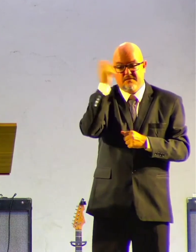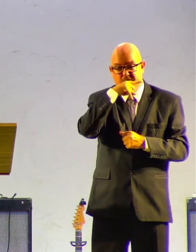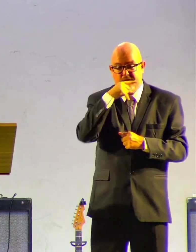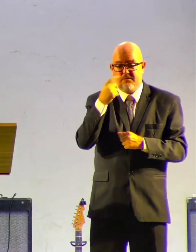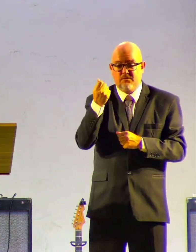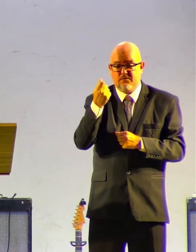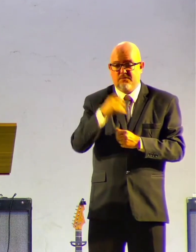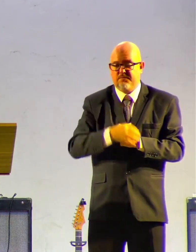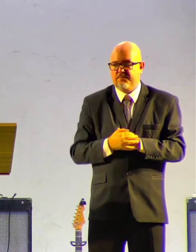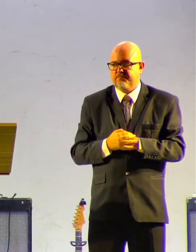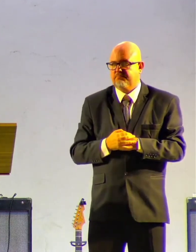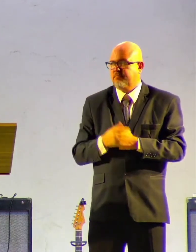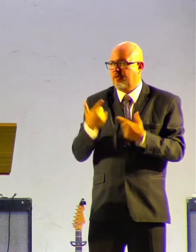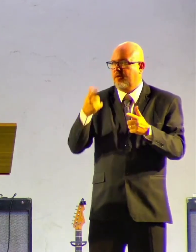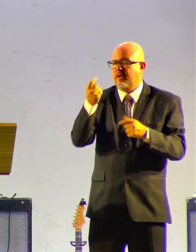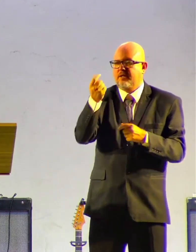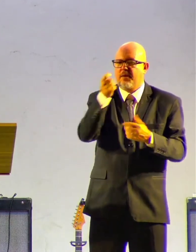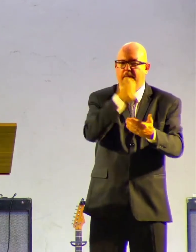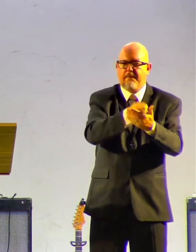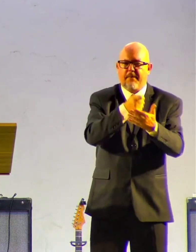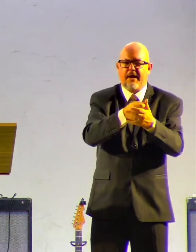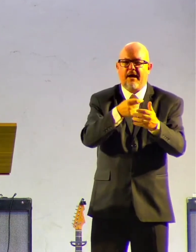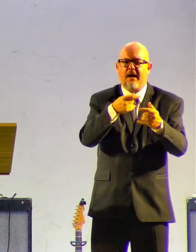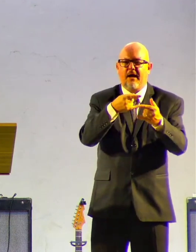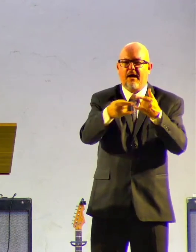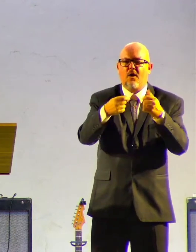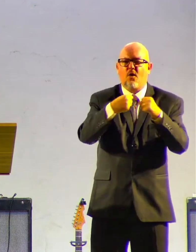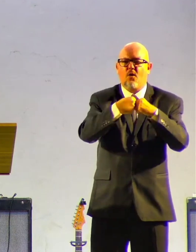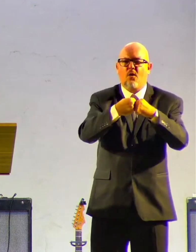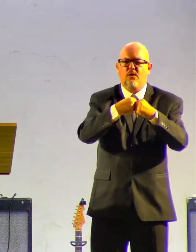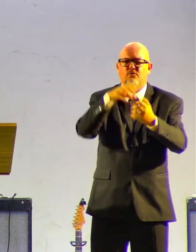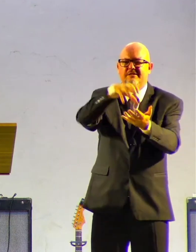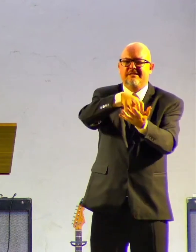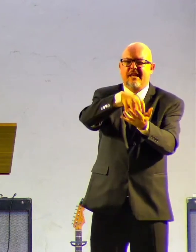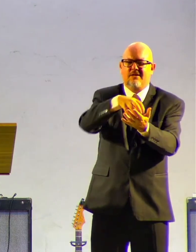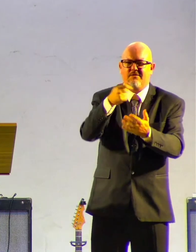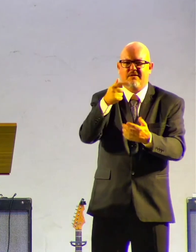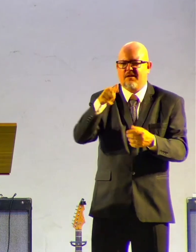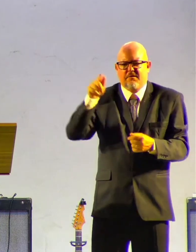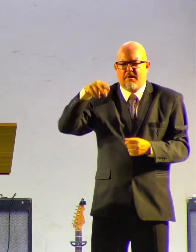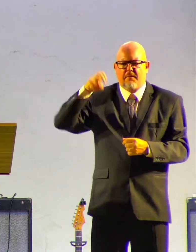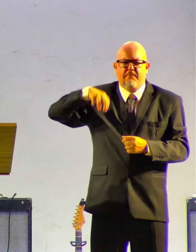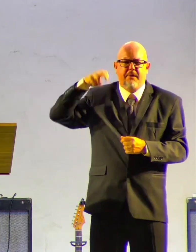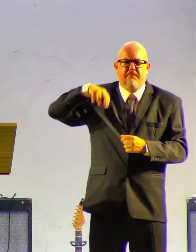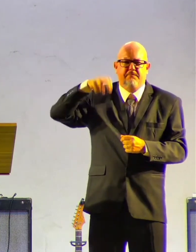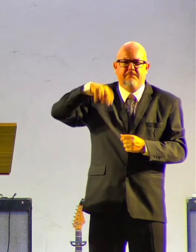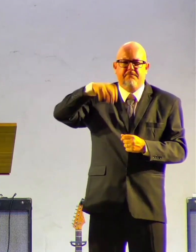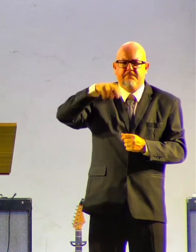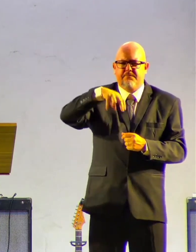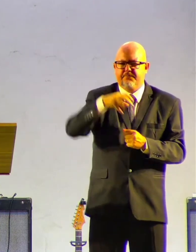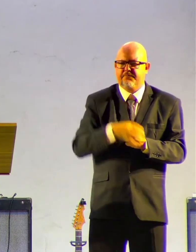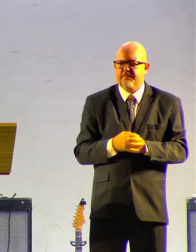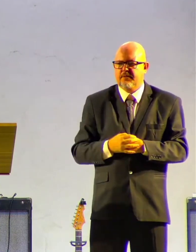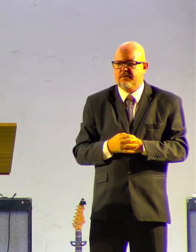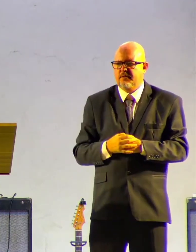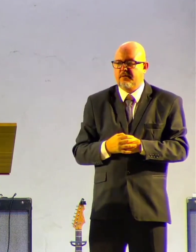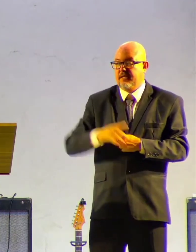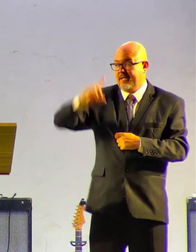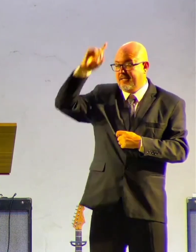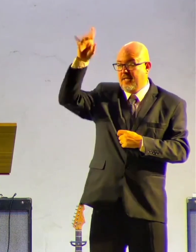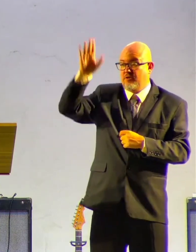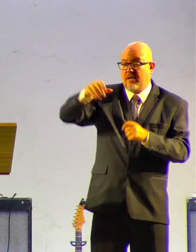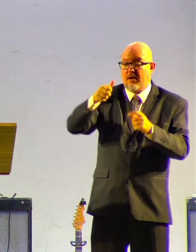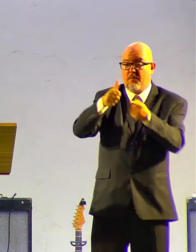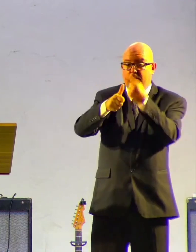difícil. Não tinha dinheiro para pagar uma passagem de ônibus para ir ao centro da cidade, e a pé. Por providência de Deus,